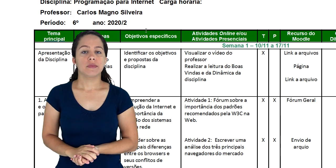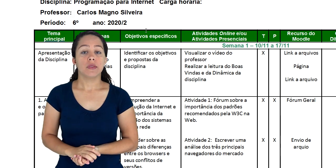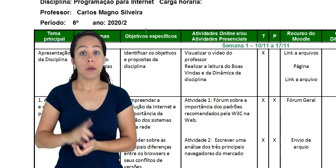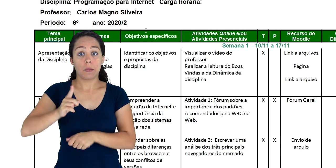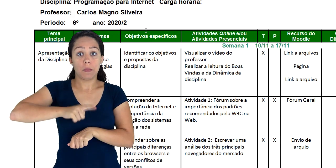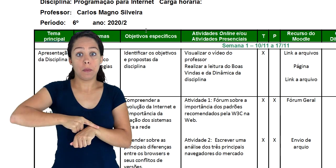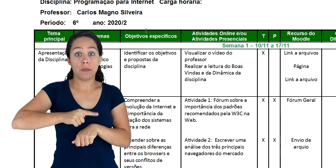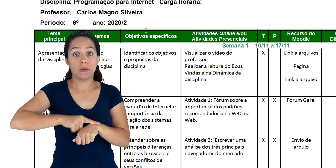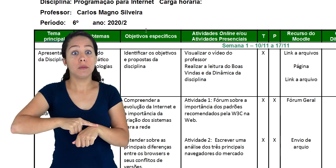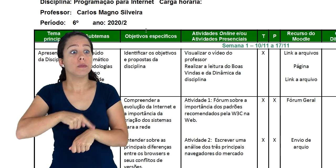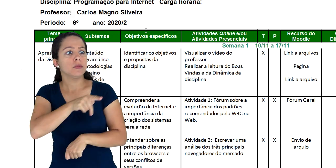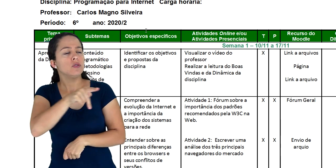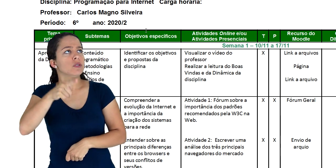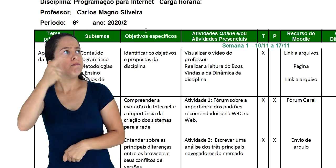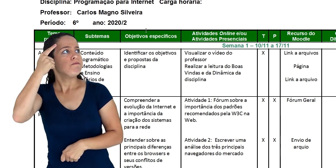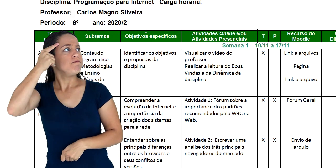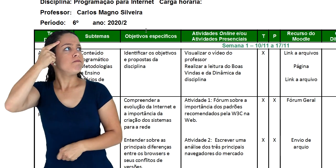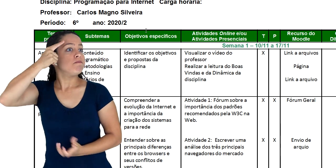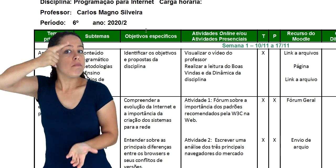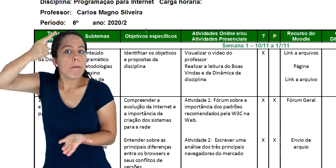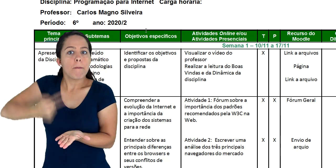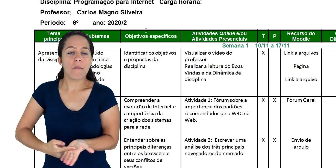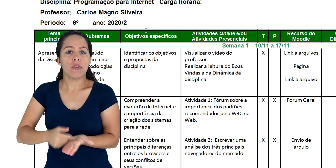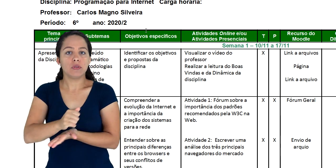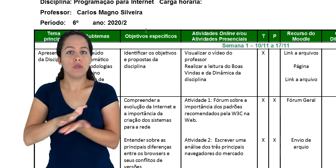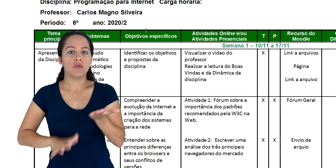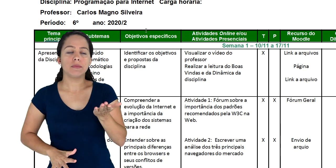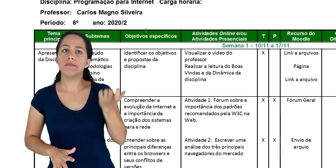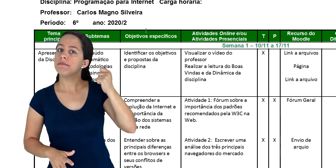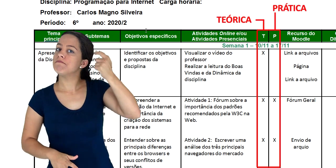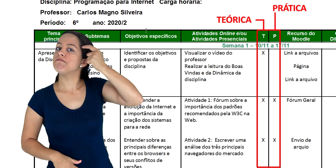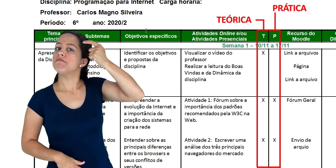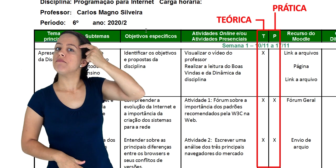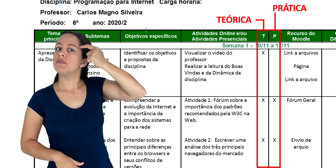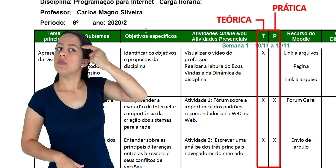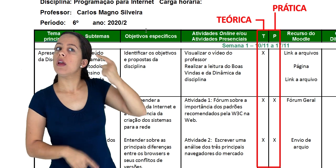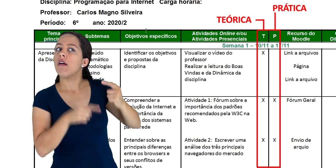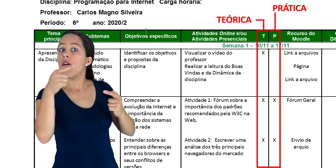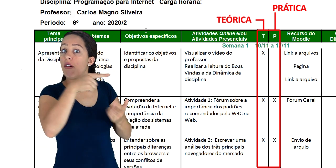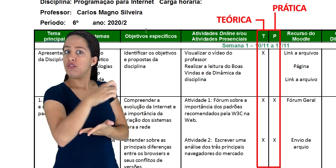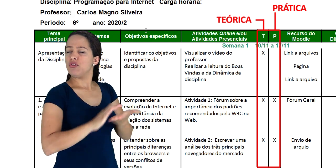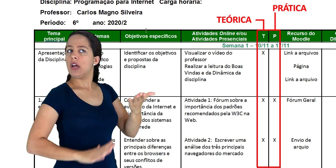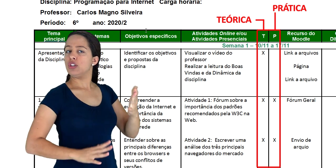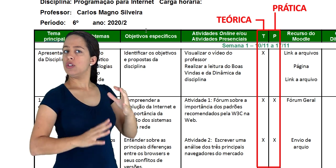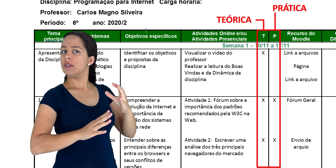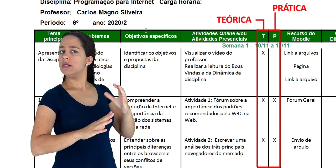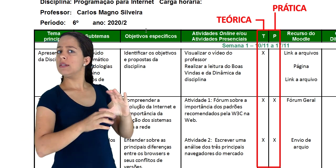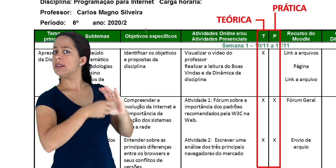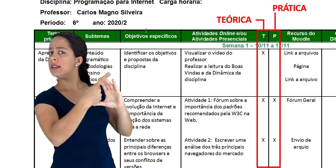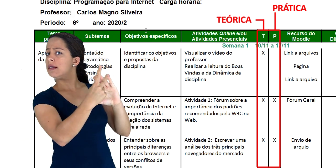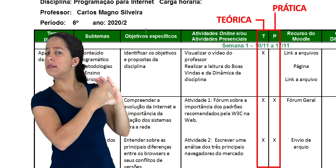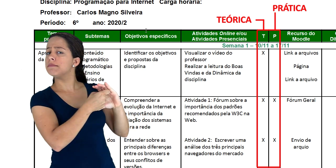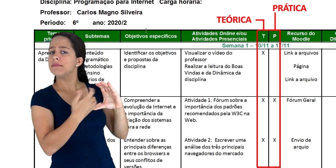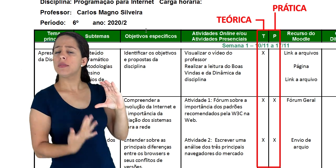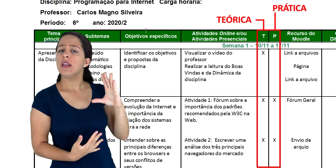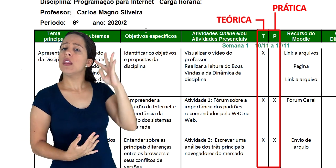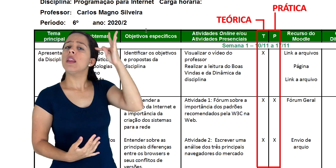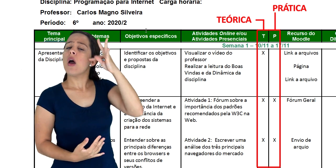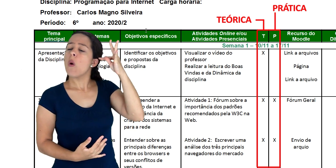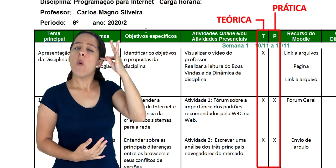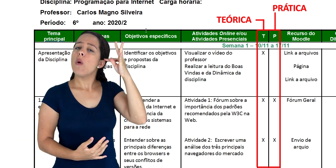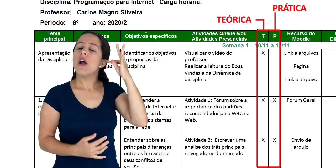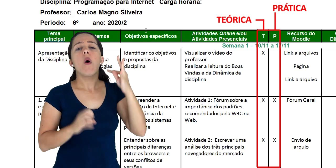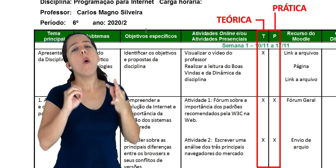E ao definir as atividades, o professor deverá informar se essa atividade tem características teórica ou prática.